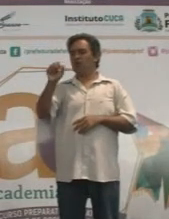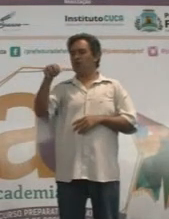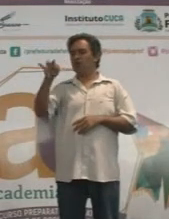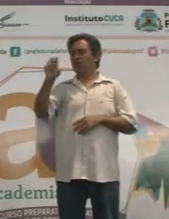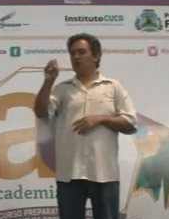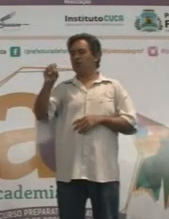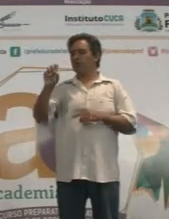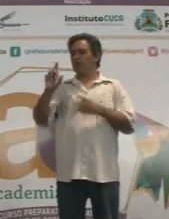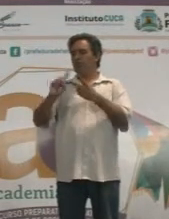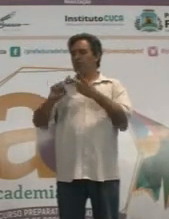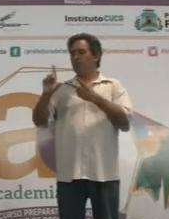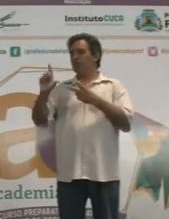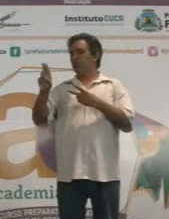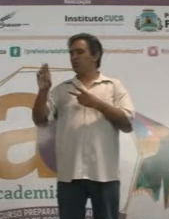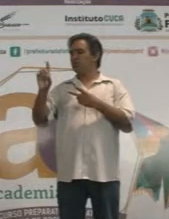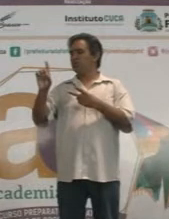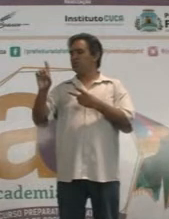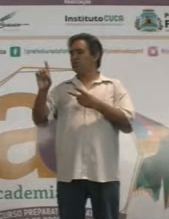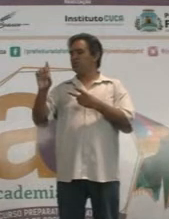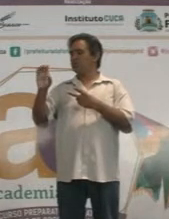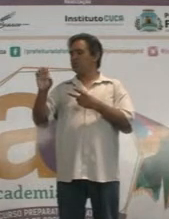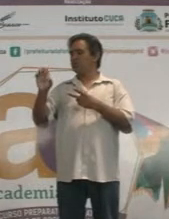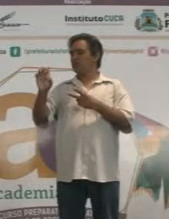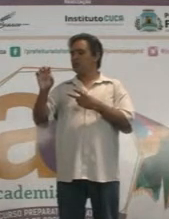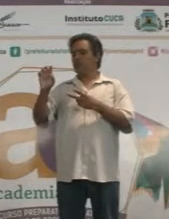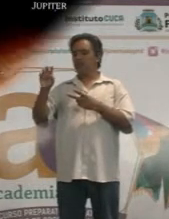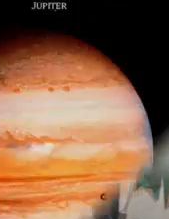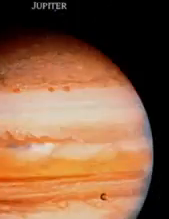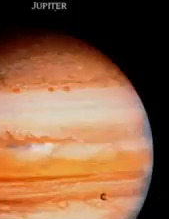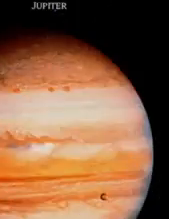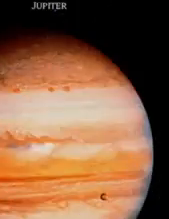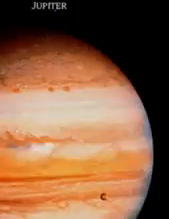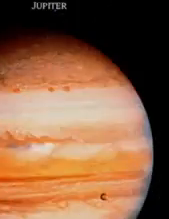outros planetas ali que são muito parecidos com ele.